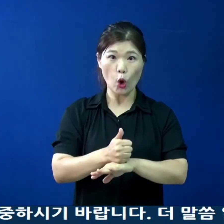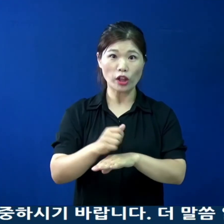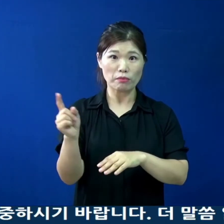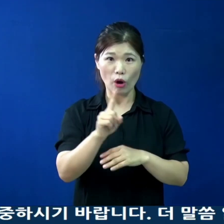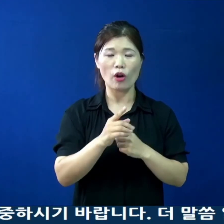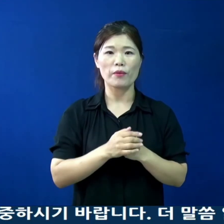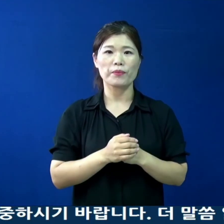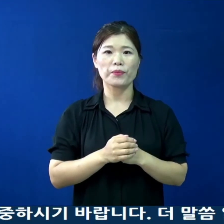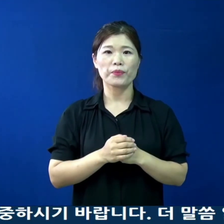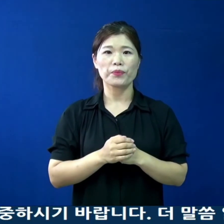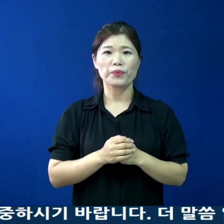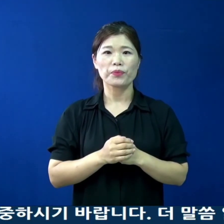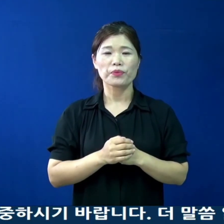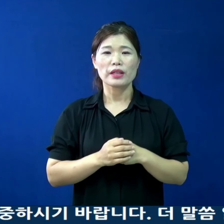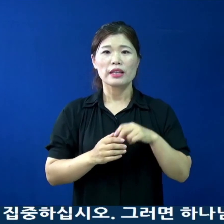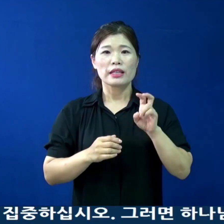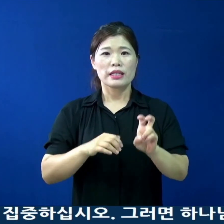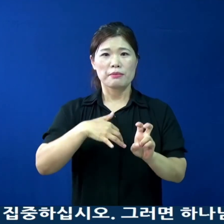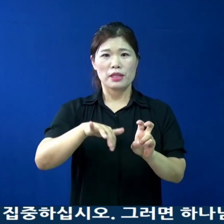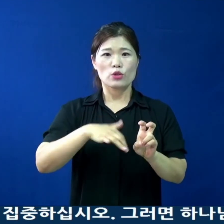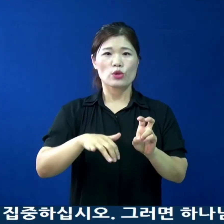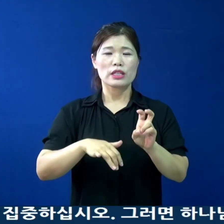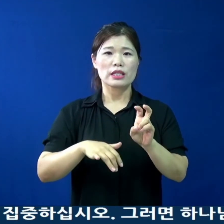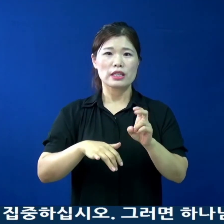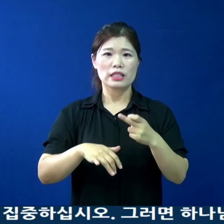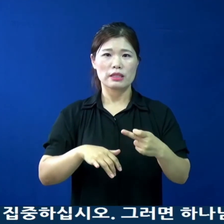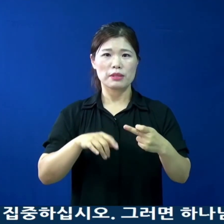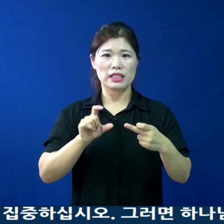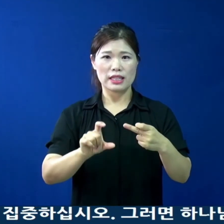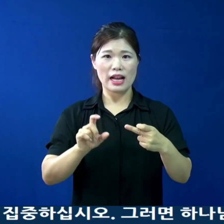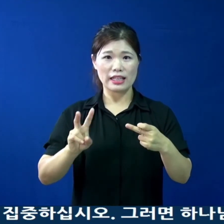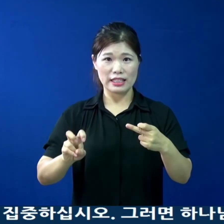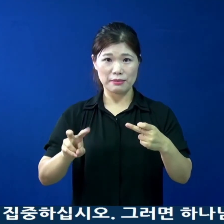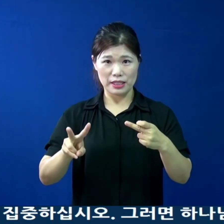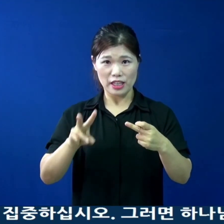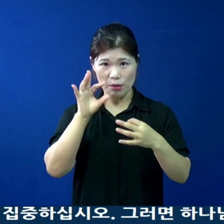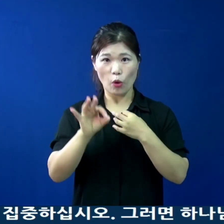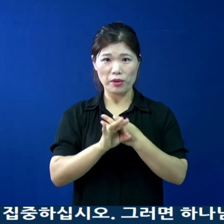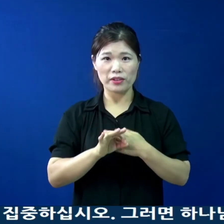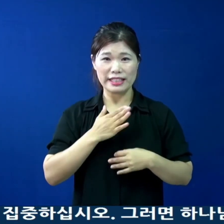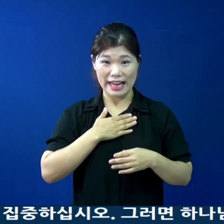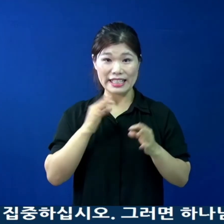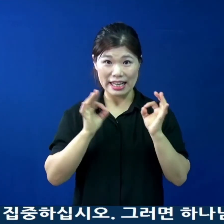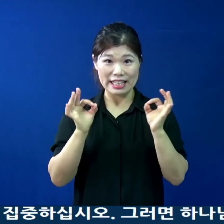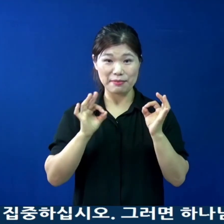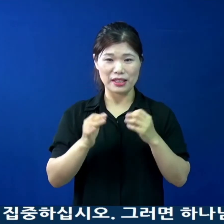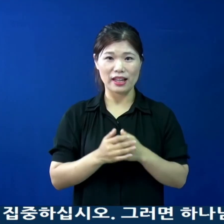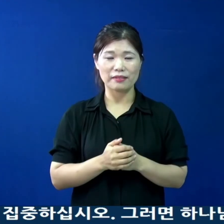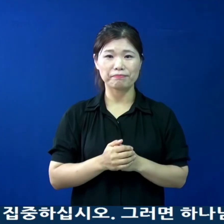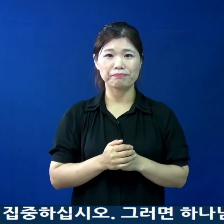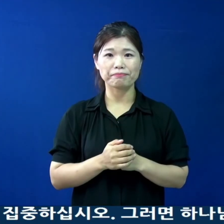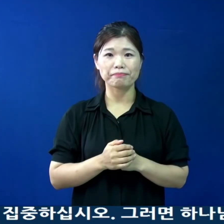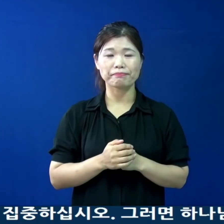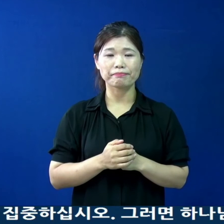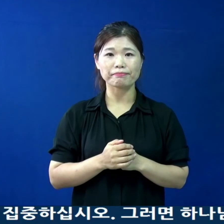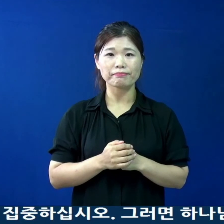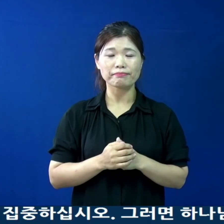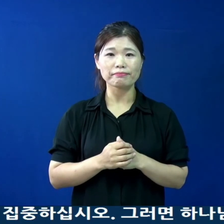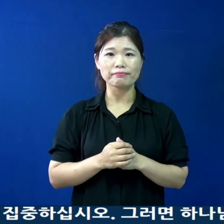민수기 12장 22절 말씀입니다. 제가 찾고 마무리하겠습니다.